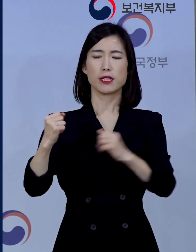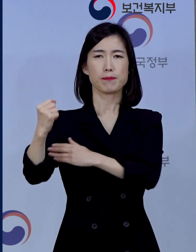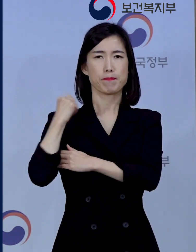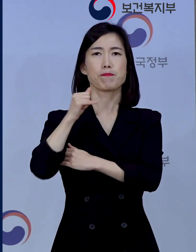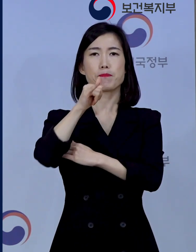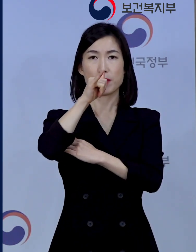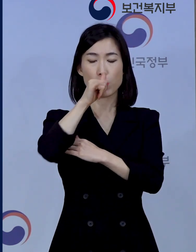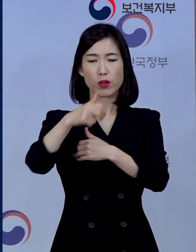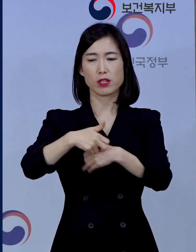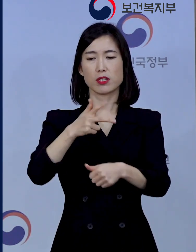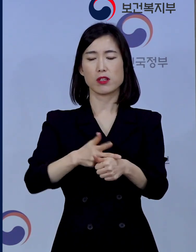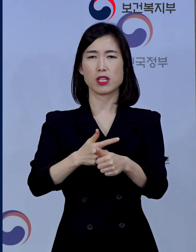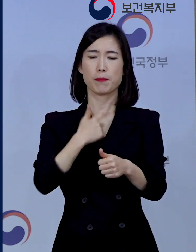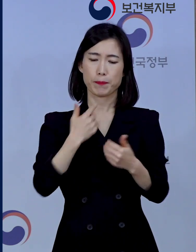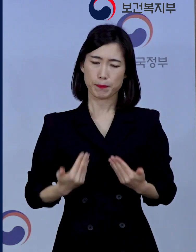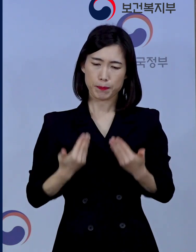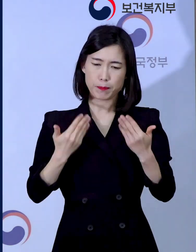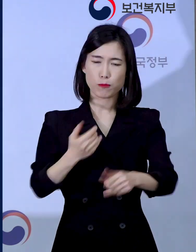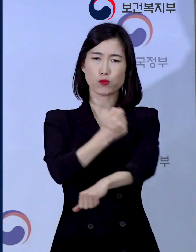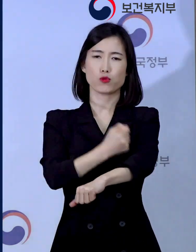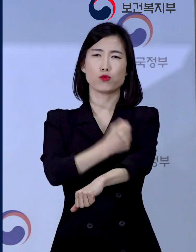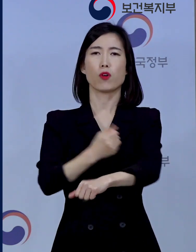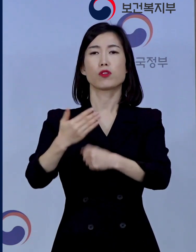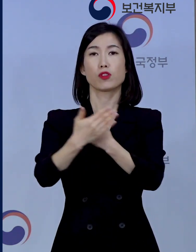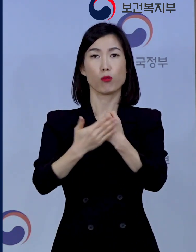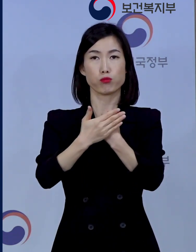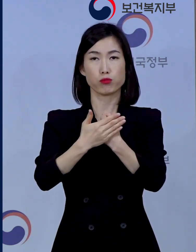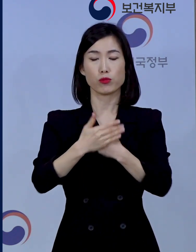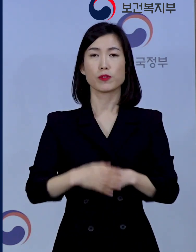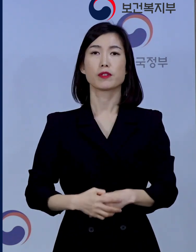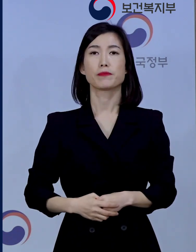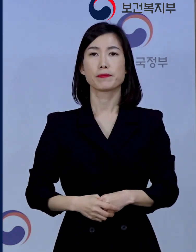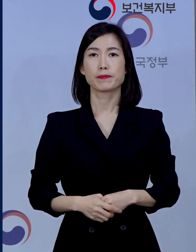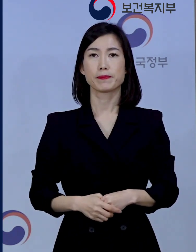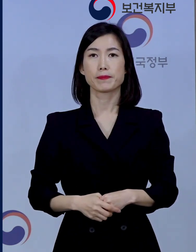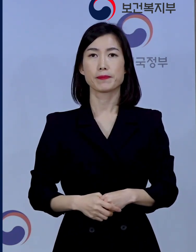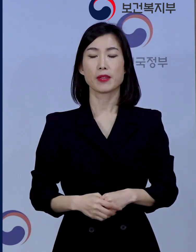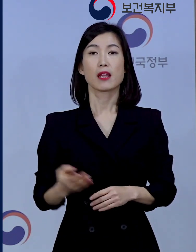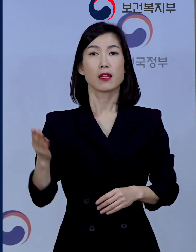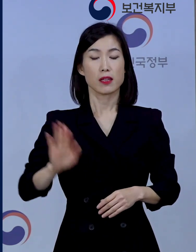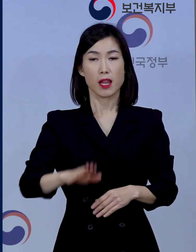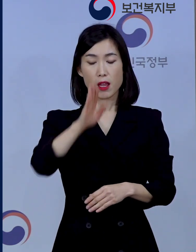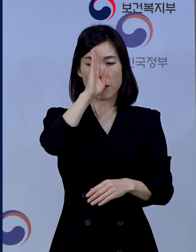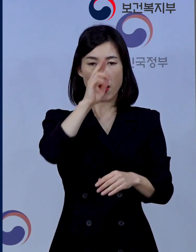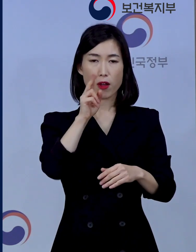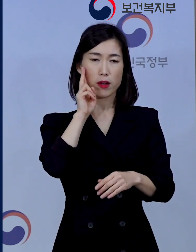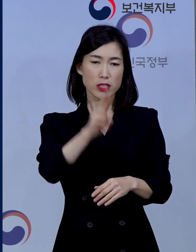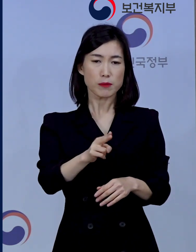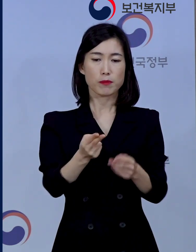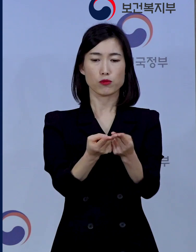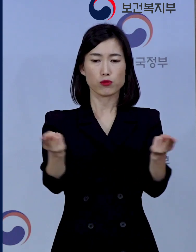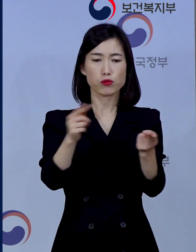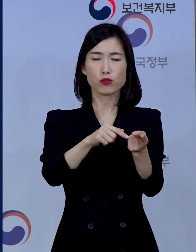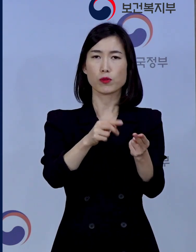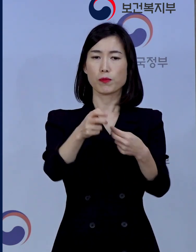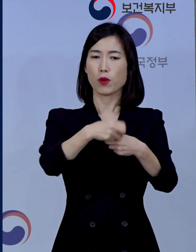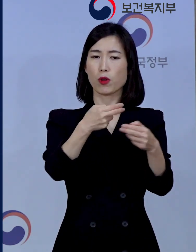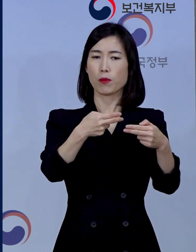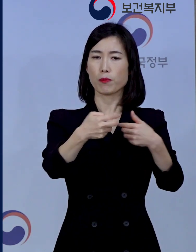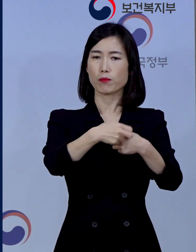의료체계의 역량과 의료진의 헌신적인 노력이 있었기 때문입니다. 그러나 중환자 병상이